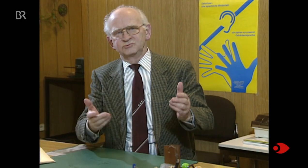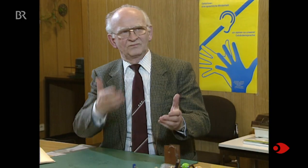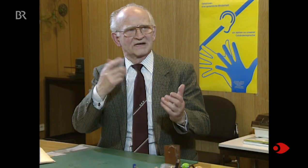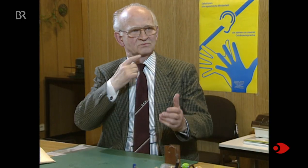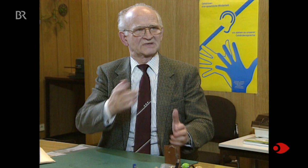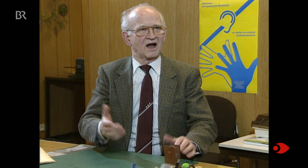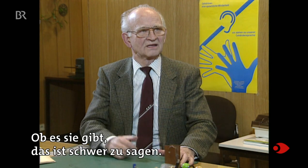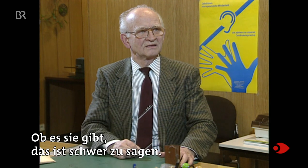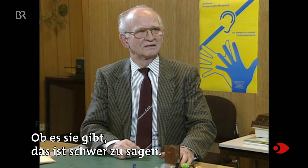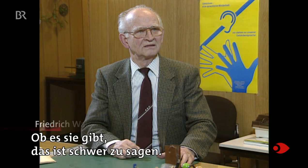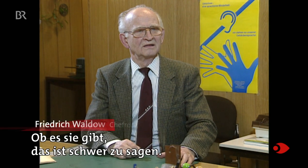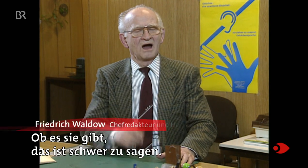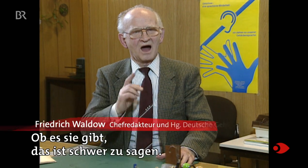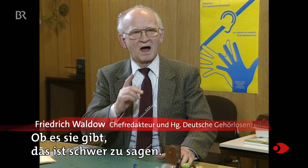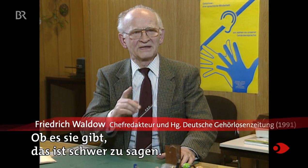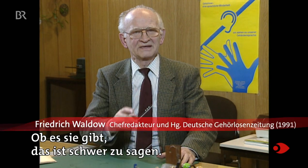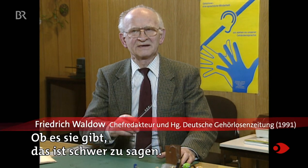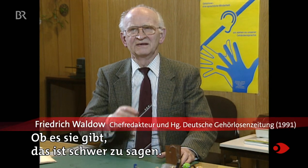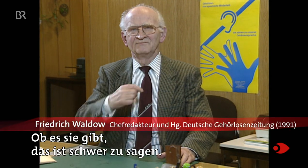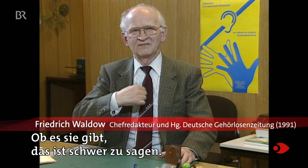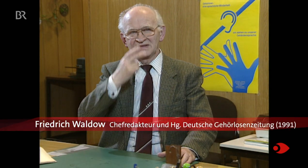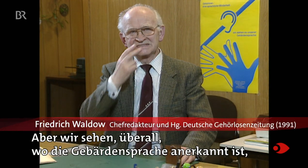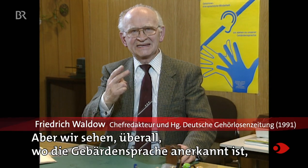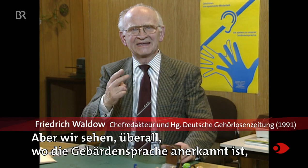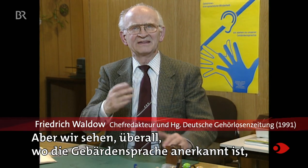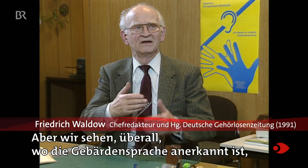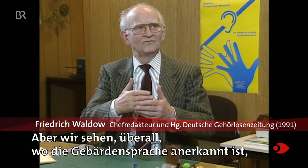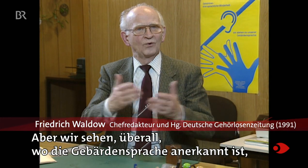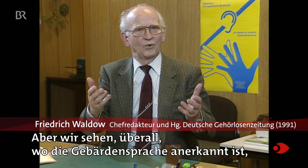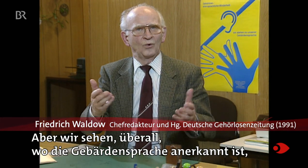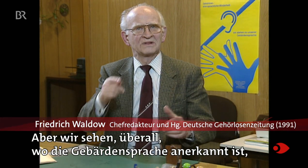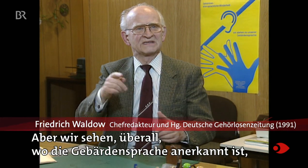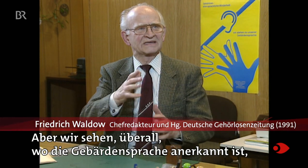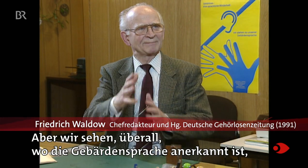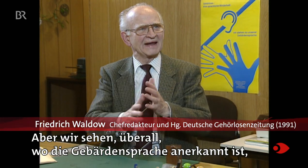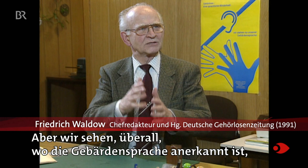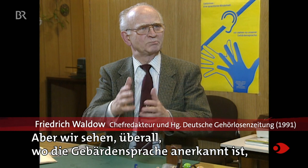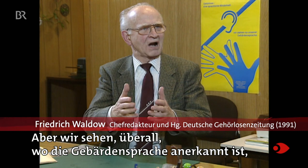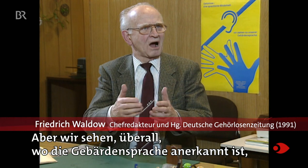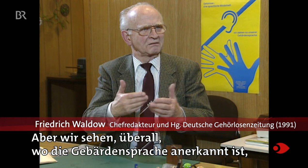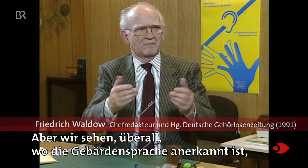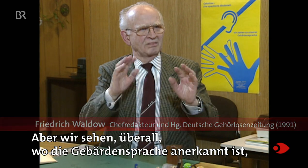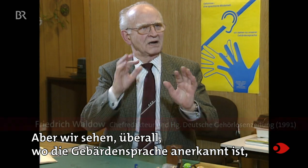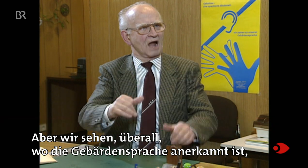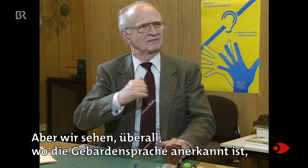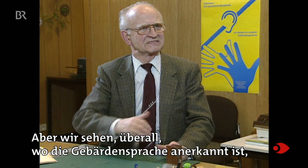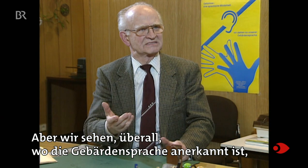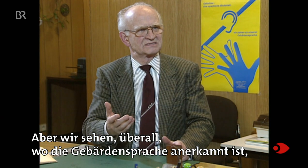Ob es sie gibt, das ist schwer zu sagen, aber wir sehen überall, wo die Gebärdensprache